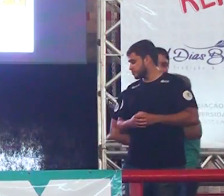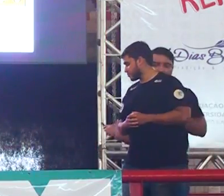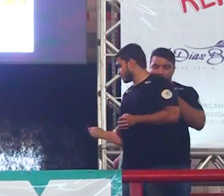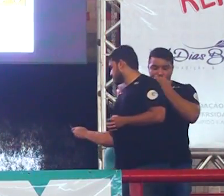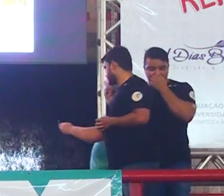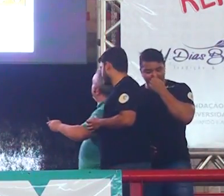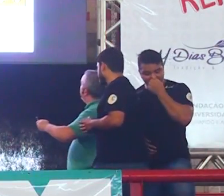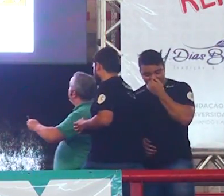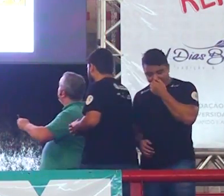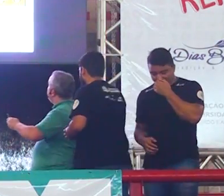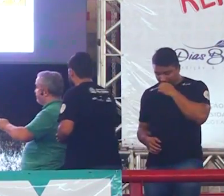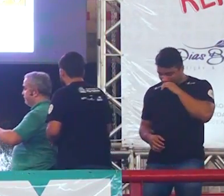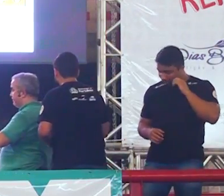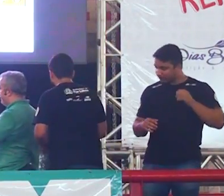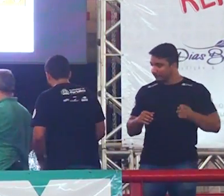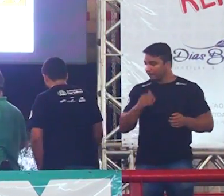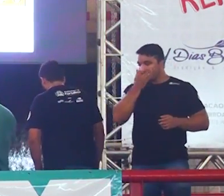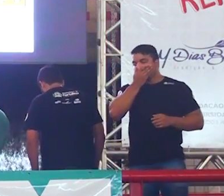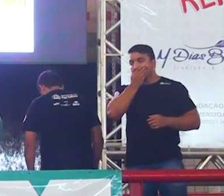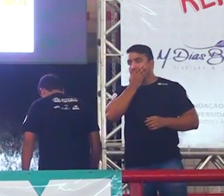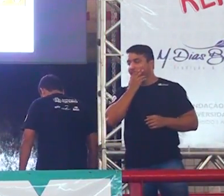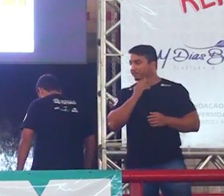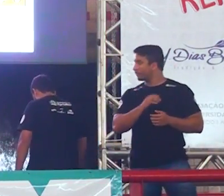ó. Eita.